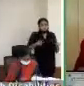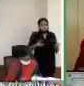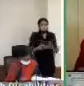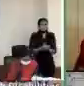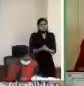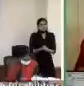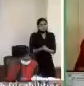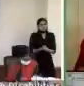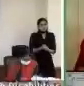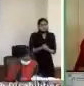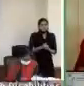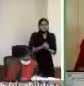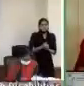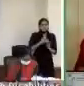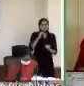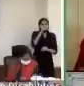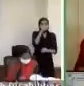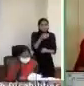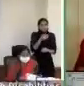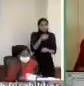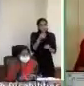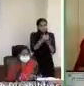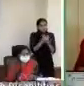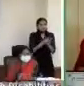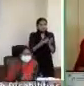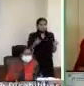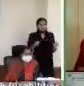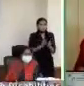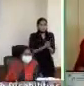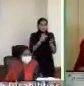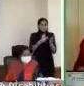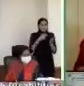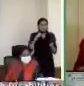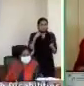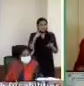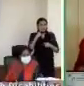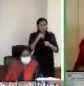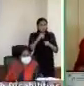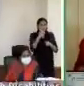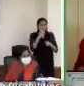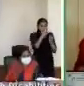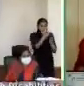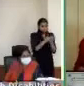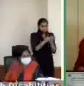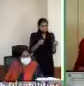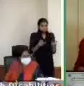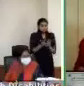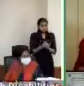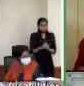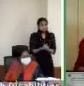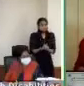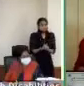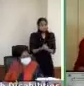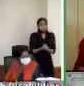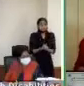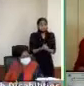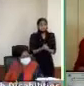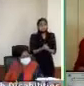कार्यक्रम, भविष्य की योजनाएं, नए RCI के पाठ्यक्रम, बधिरता,